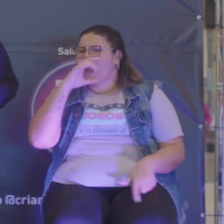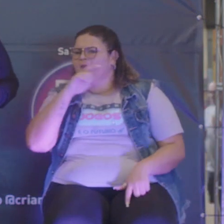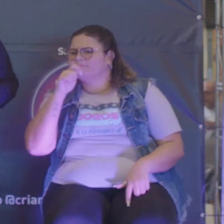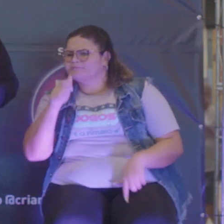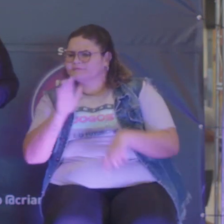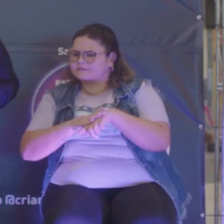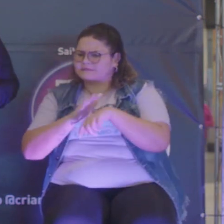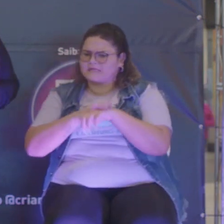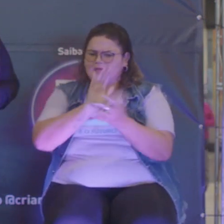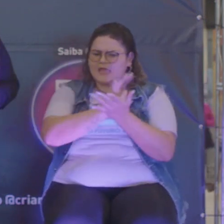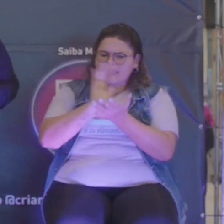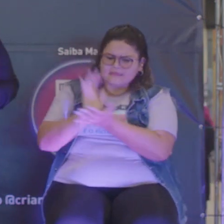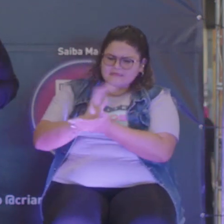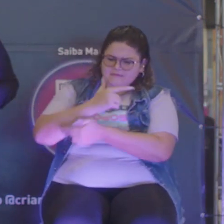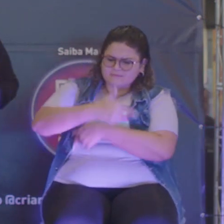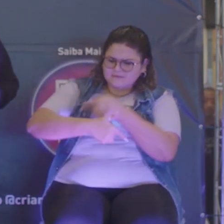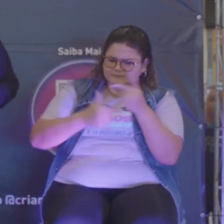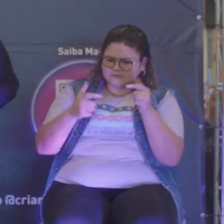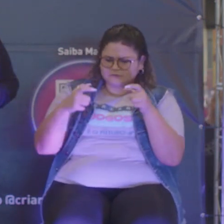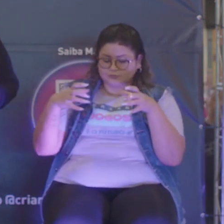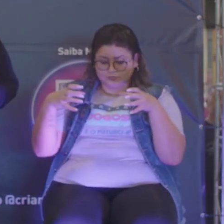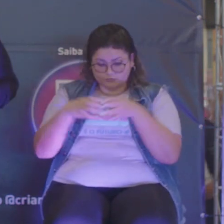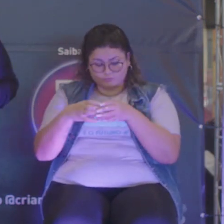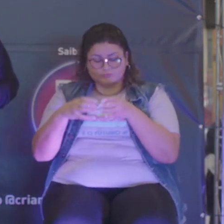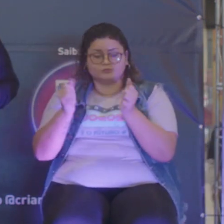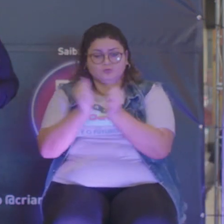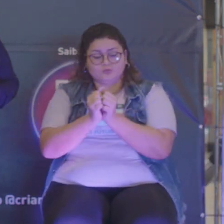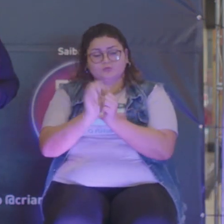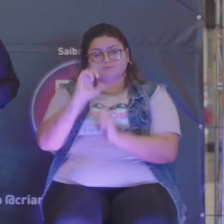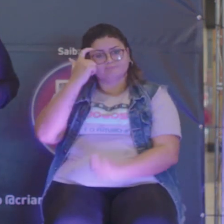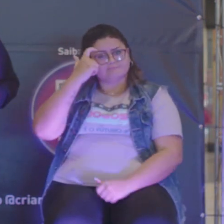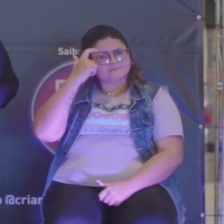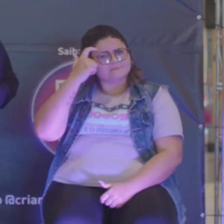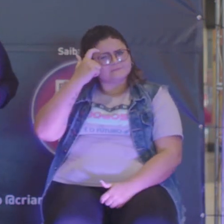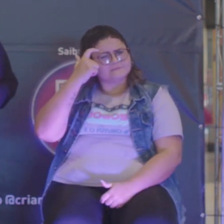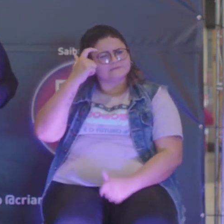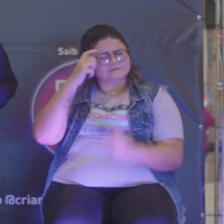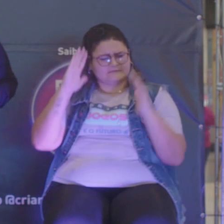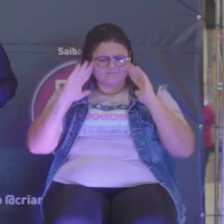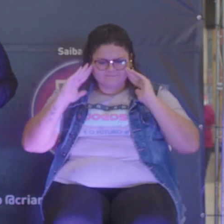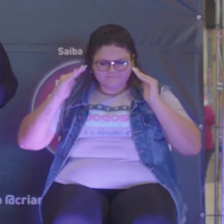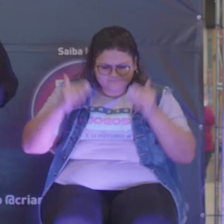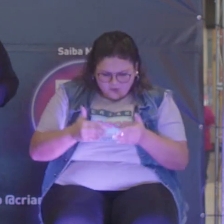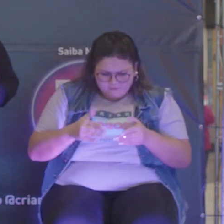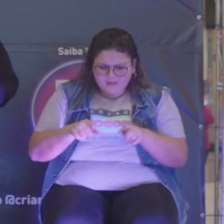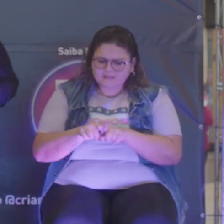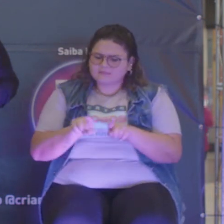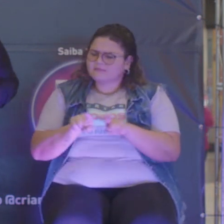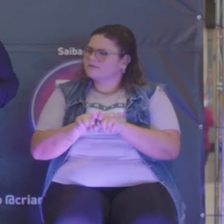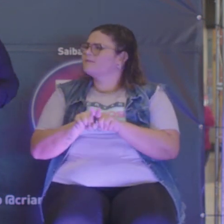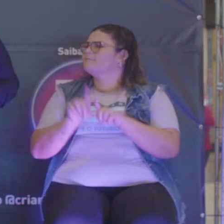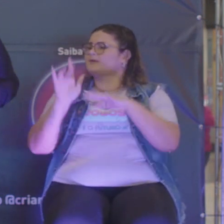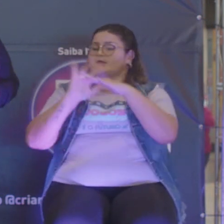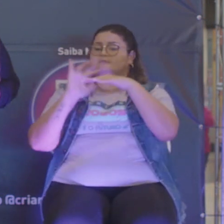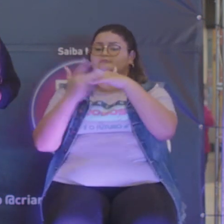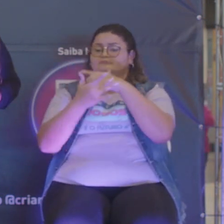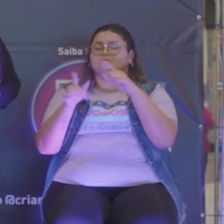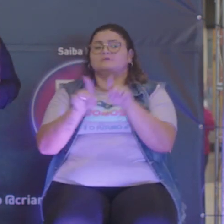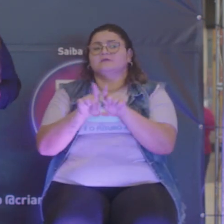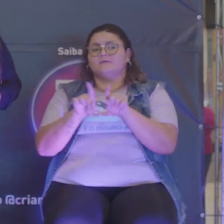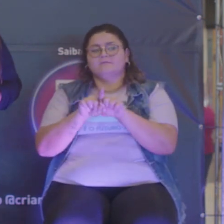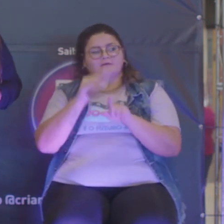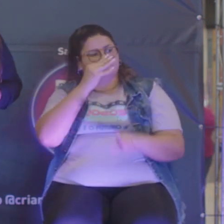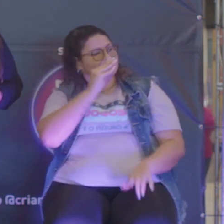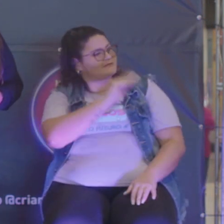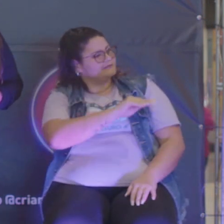trabalho em equipe, concentração, né? Hoje a gente está vivendo a era das redes sociais, então você deixar...